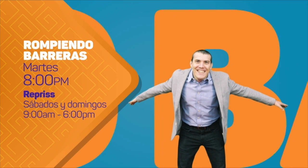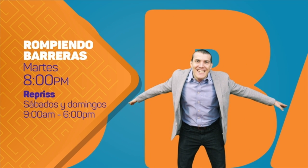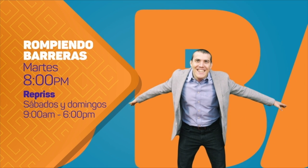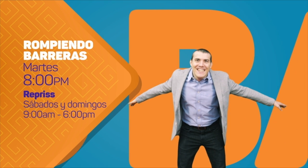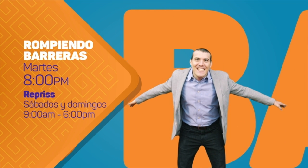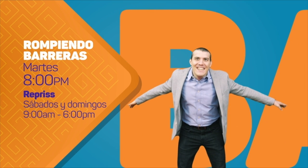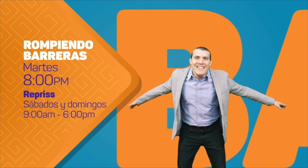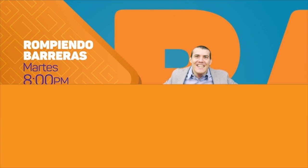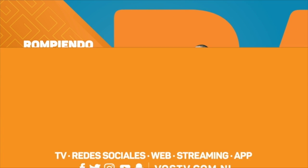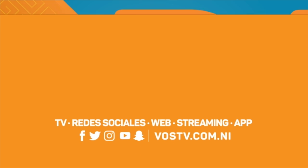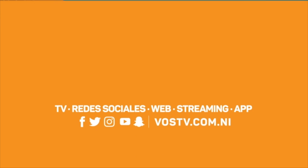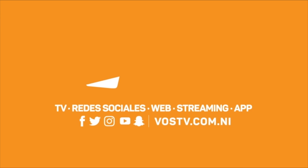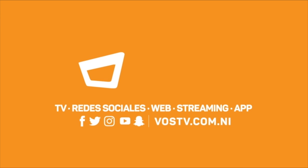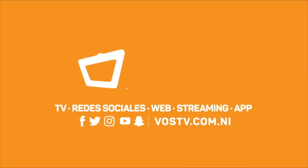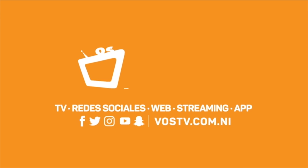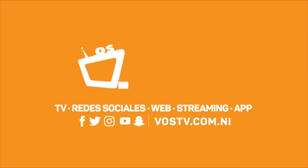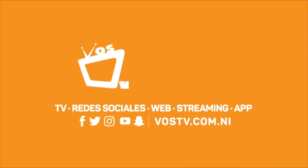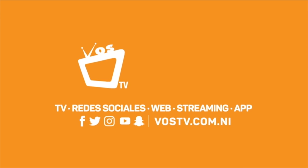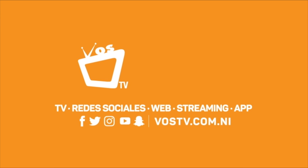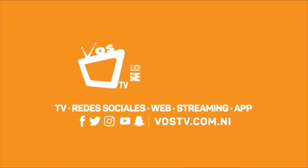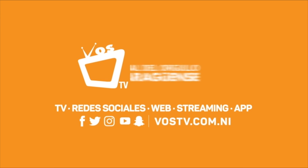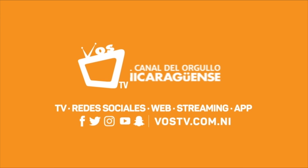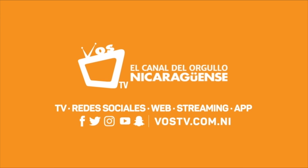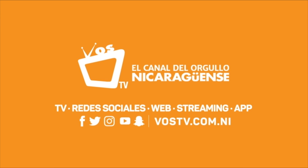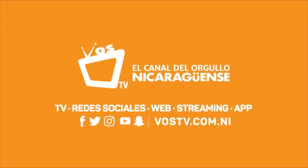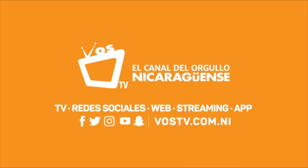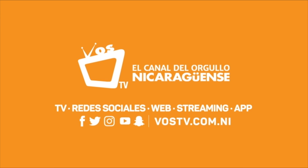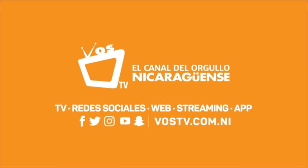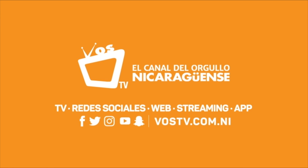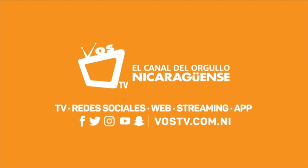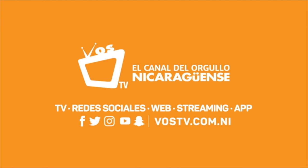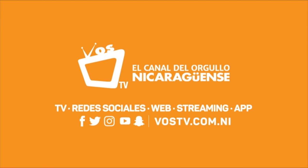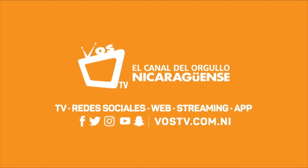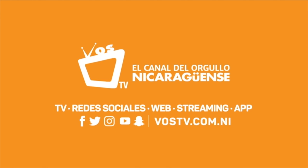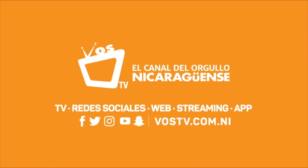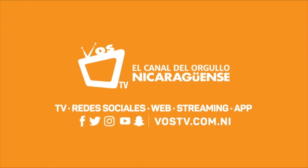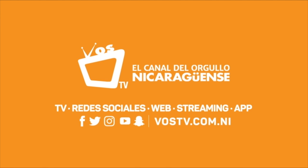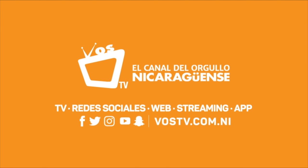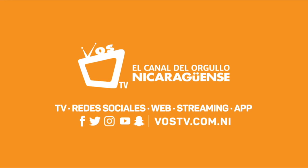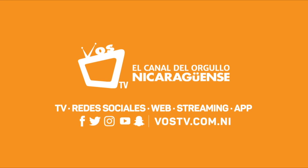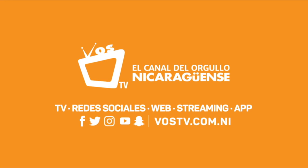Solo por Voz TV, el canal del orgullo nicaragüense.